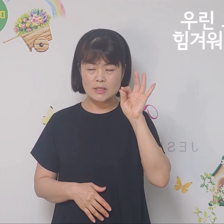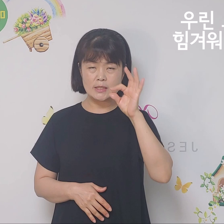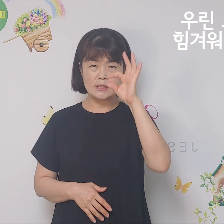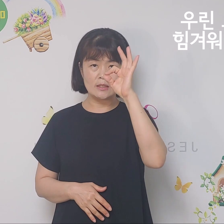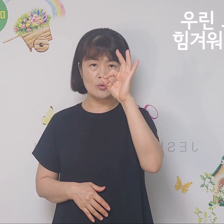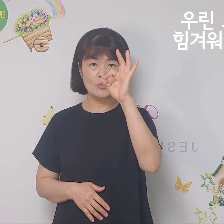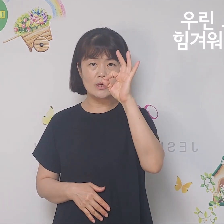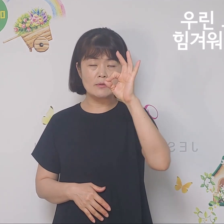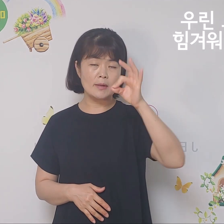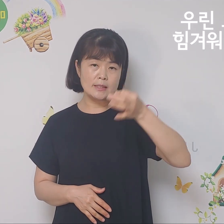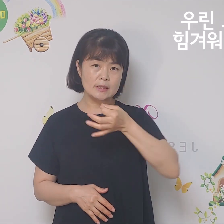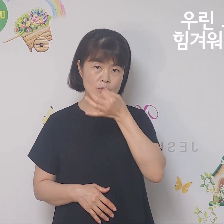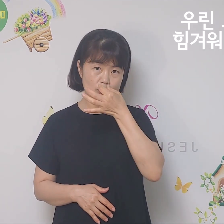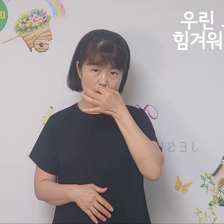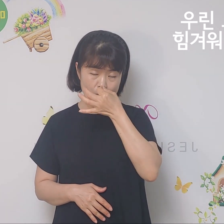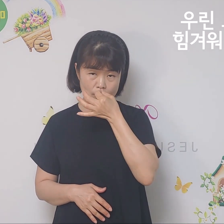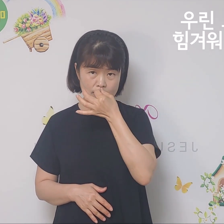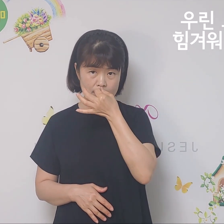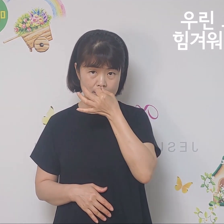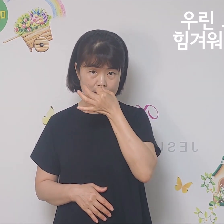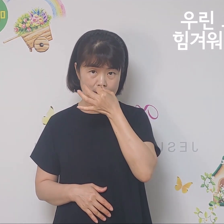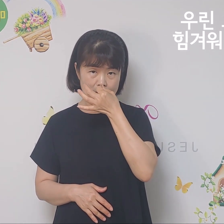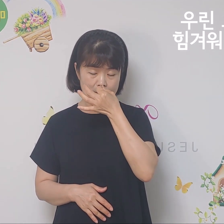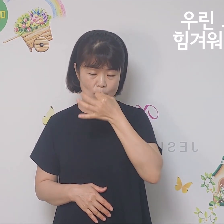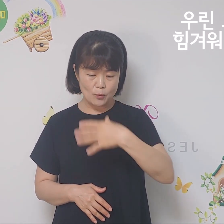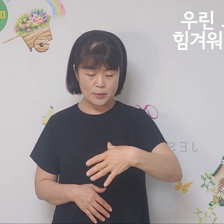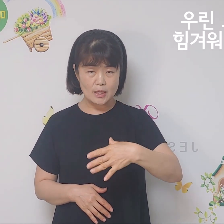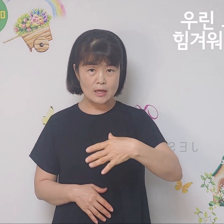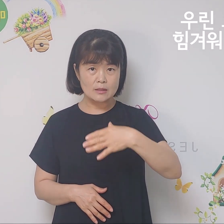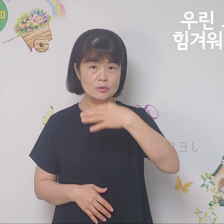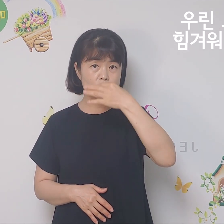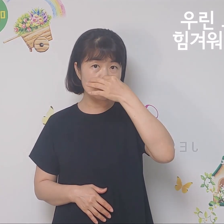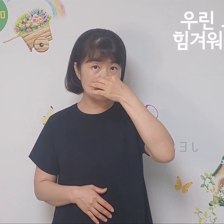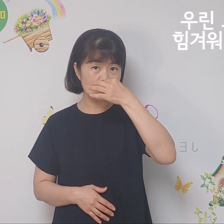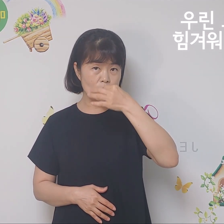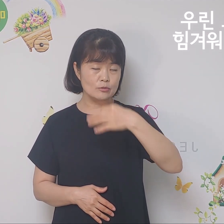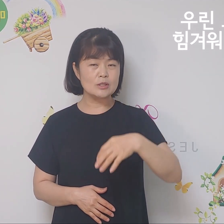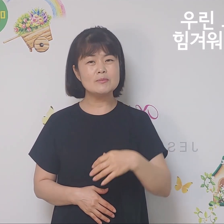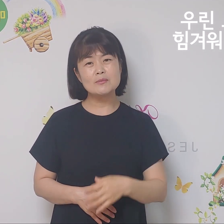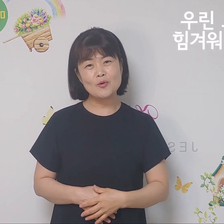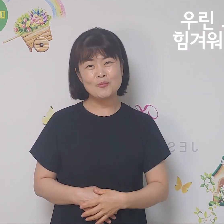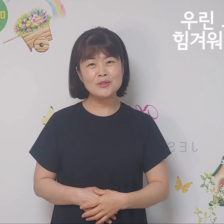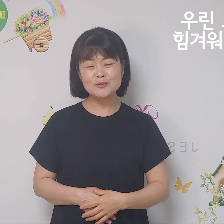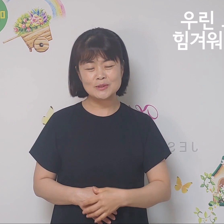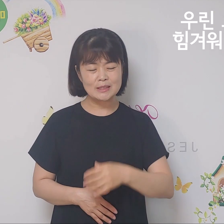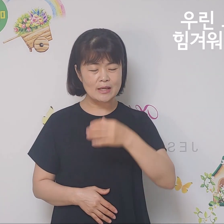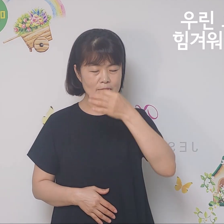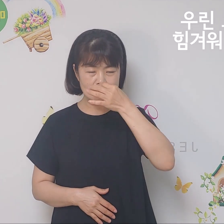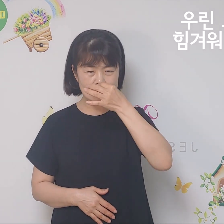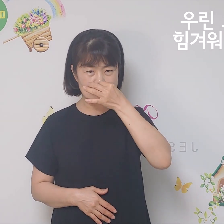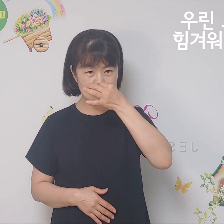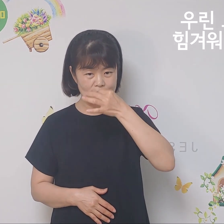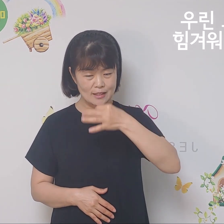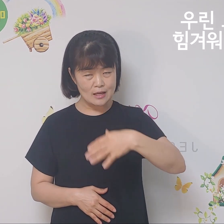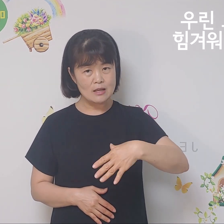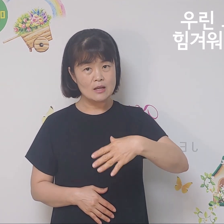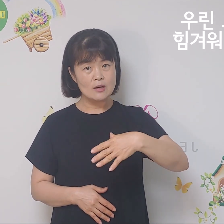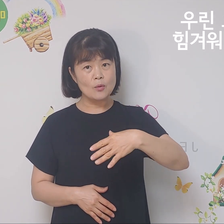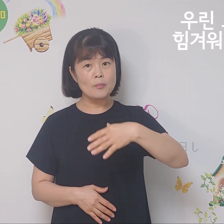검지를 이렇게 동그라미를 만드신 손을 코끝에서 대신 다음에 코피가 쏟아지는 거예요. 우리 힘들면 코피를 쏟잖아요. 그렇죠? 그래서 이렇게